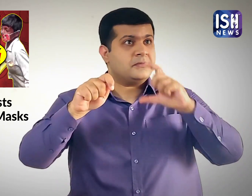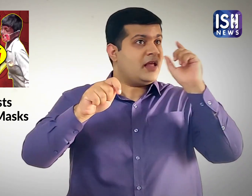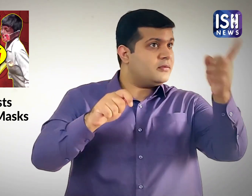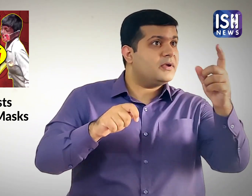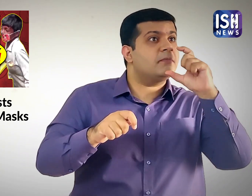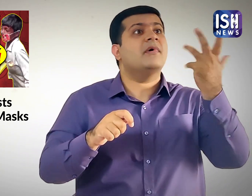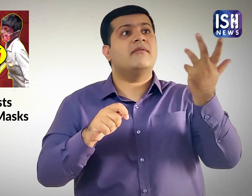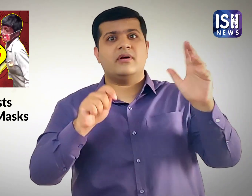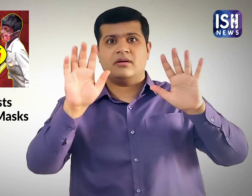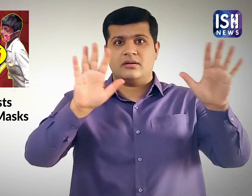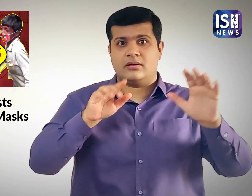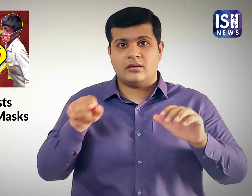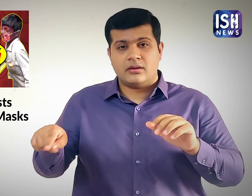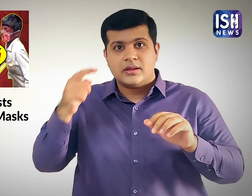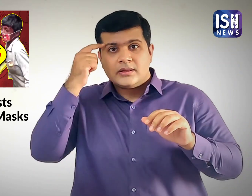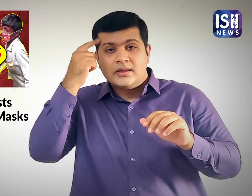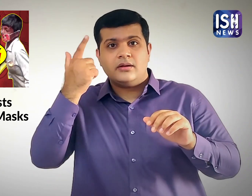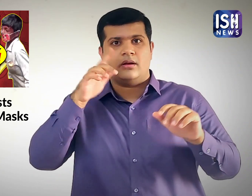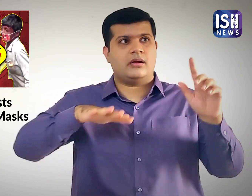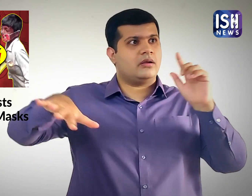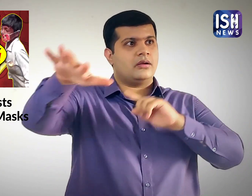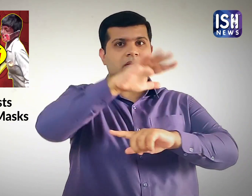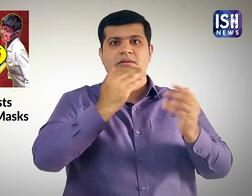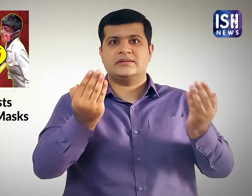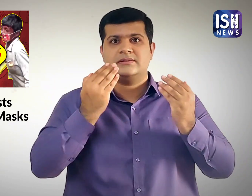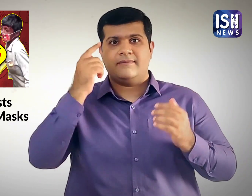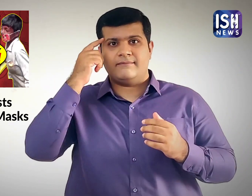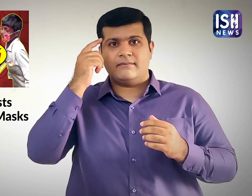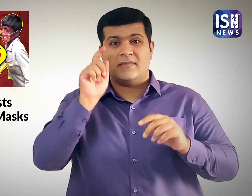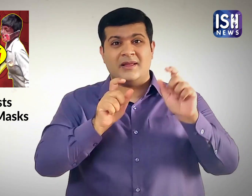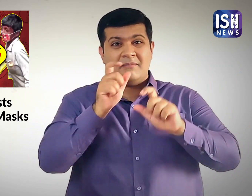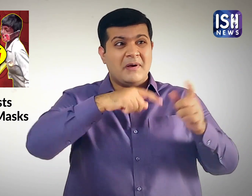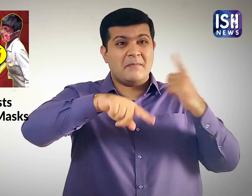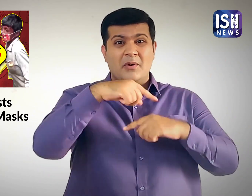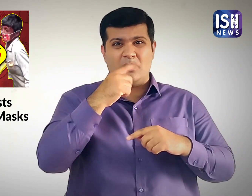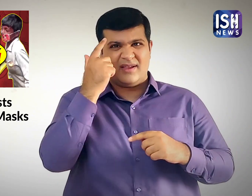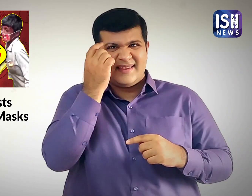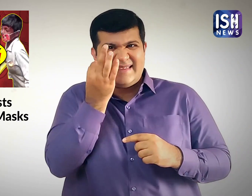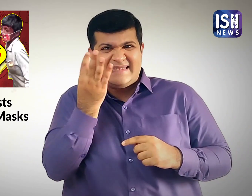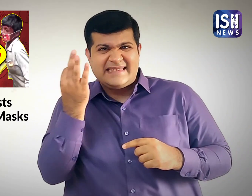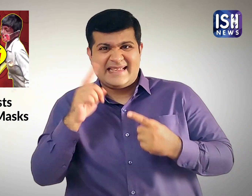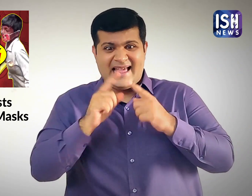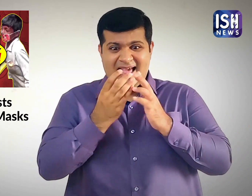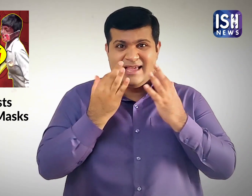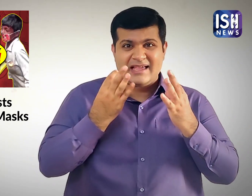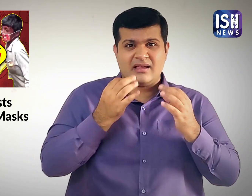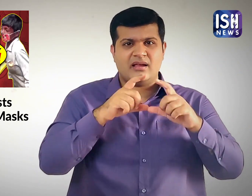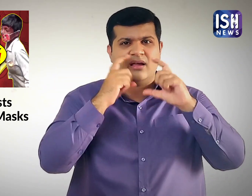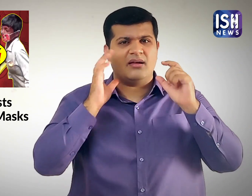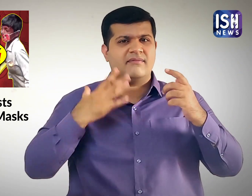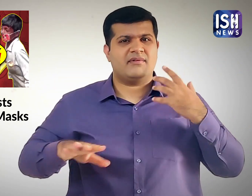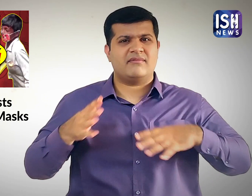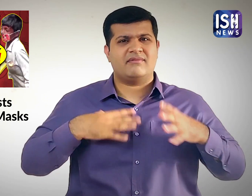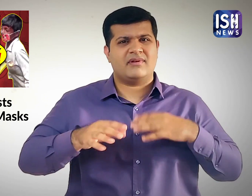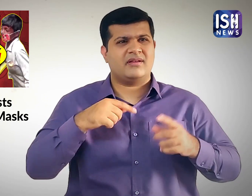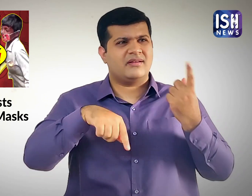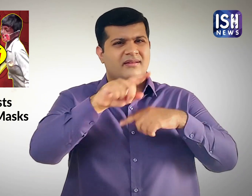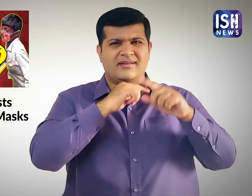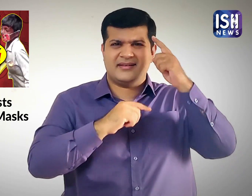लेकिन वह लोगों को रोक रहा था और उनसे सुरक्षा के लिए मास्क पहनने की आगरह कर रहा था लेकिन पड़े लिके वयास्क उपेक्षा कर